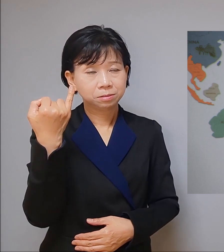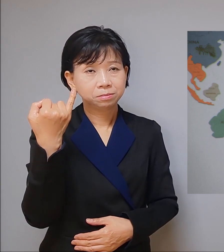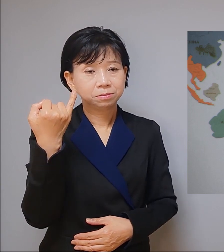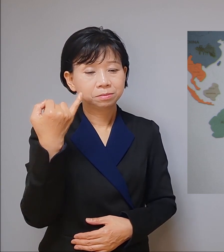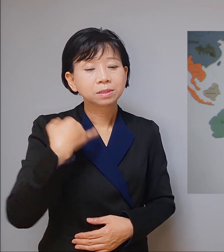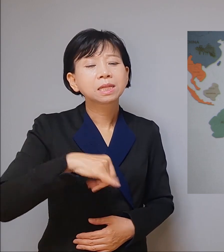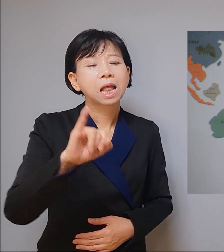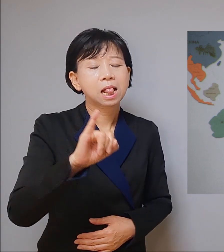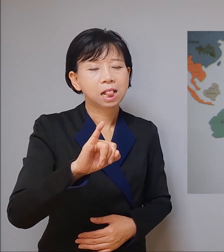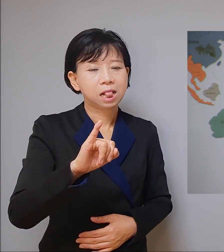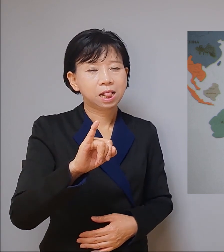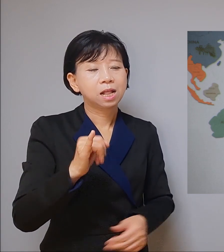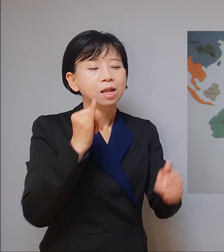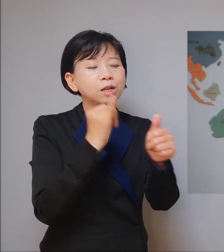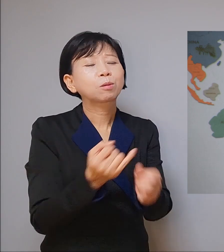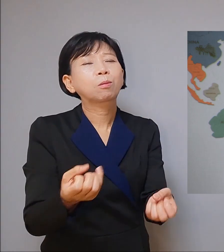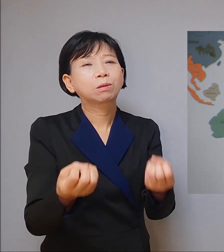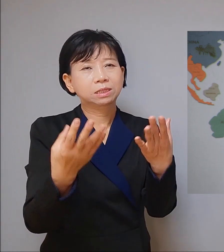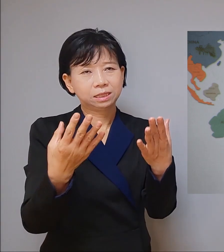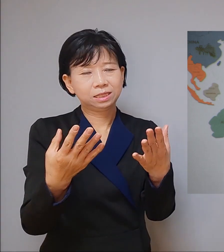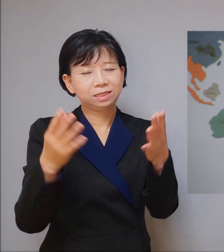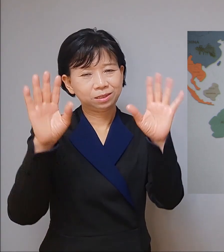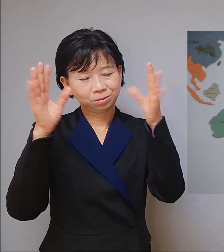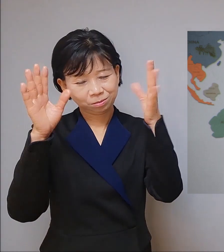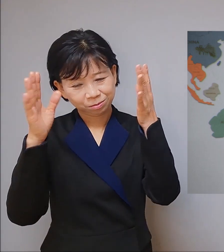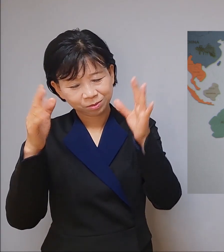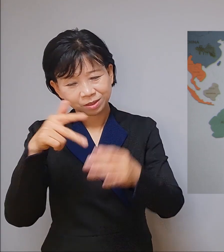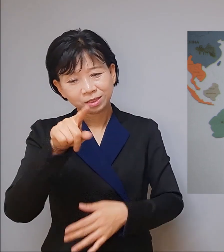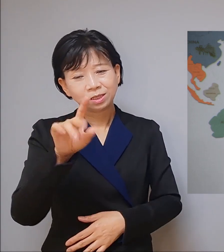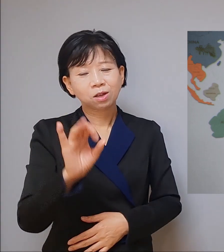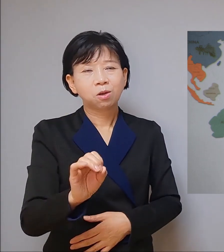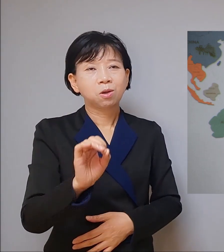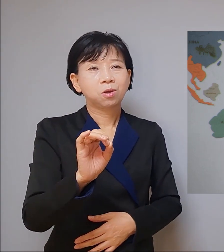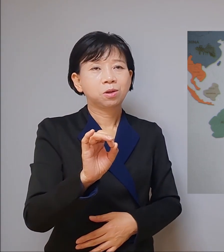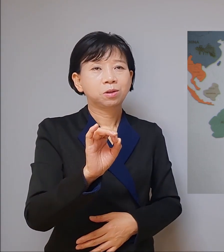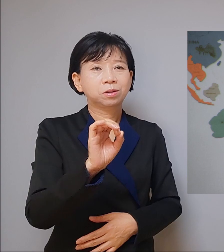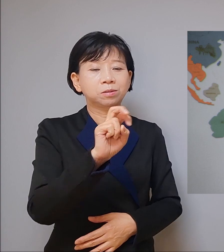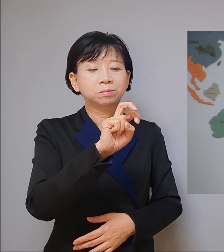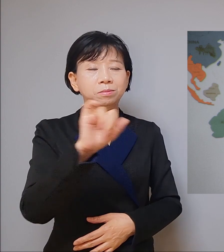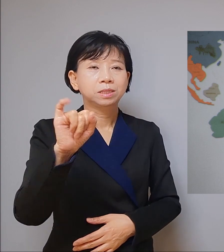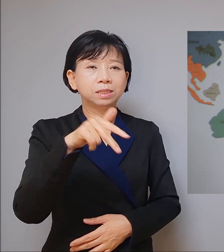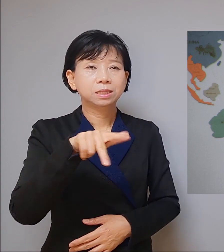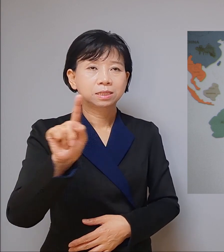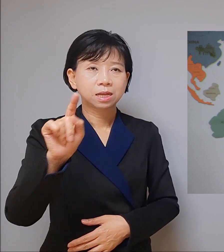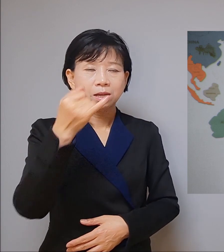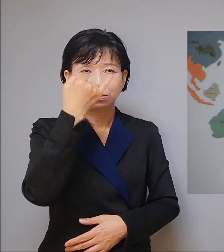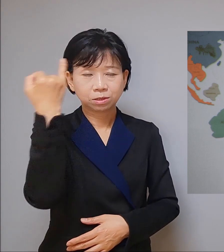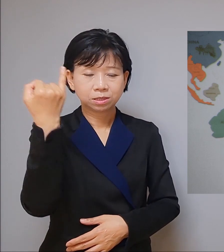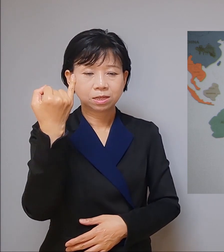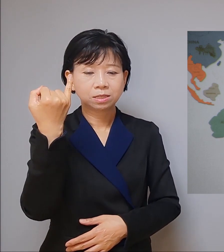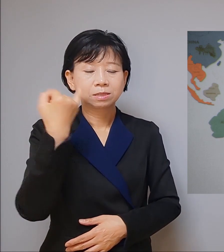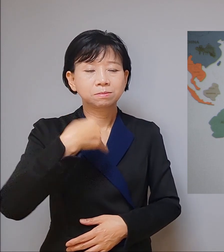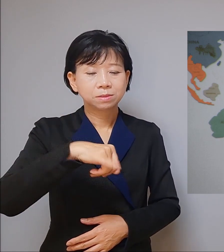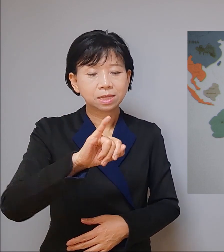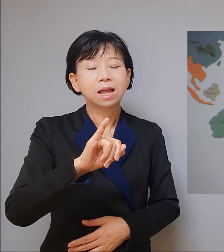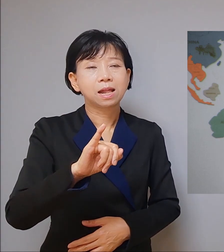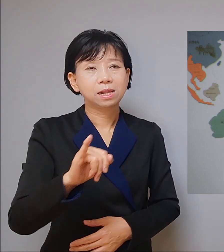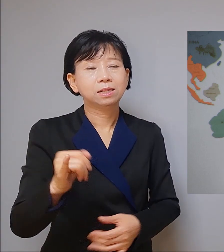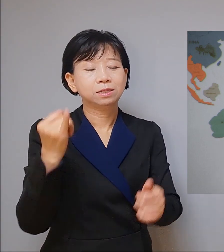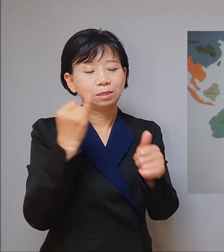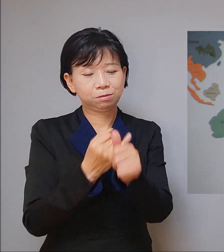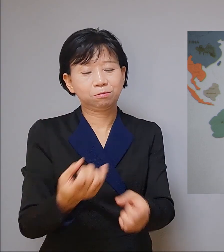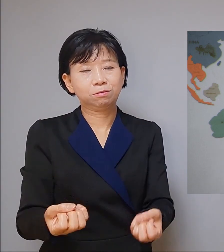딸이 결혼을 또 했는데 우리 박수 한번 할까요? 우리 정미자 권사님 딸 우리 고은수 자매, 네, 감사합니다. 얼마